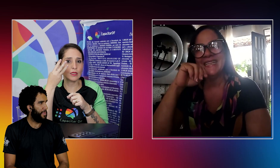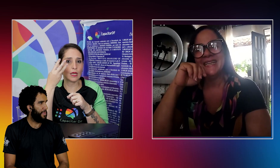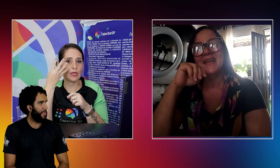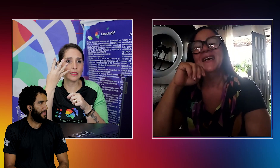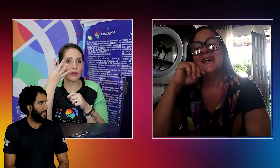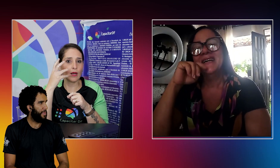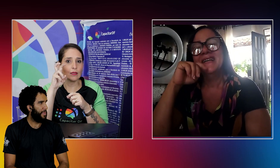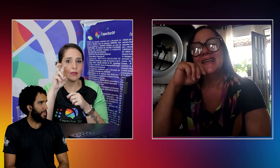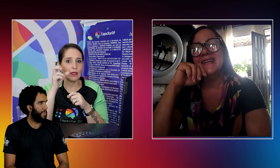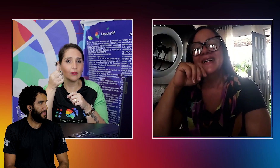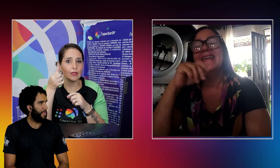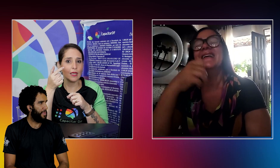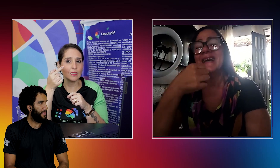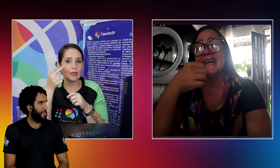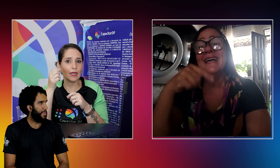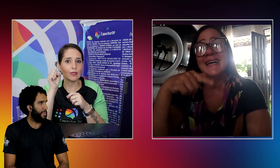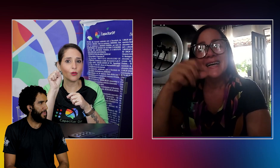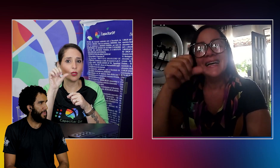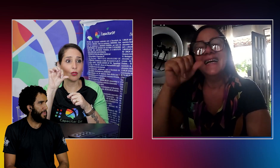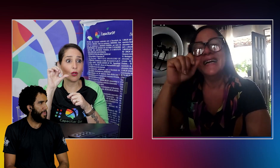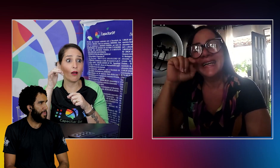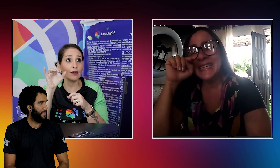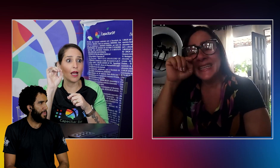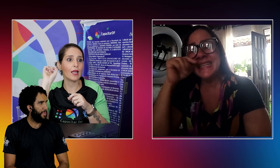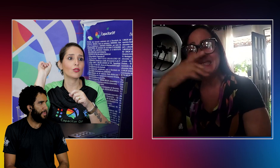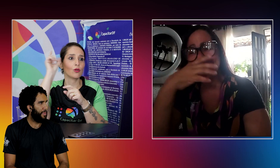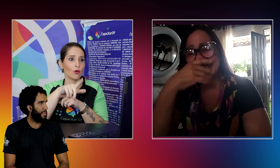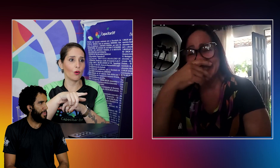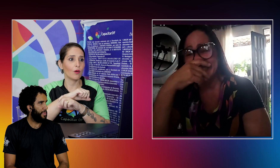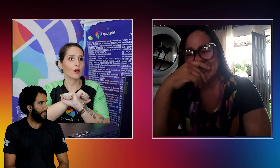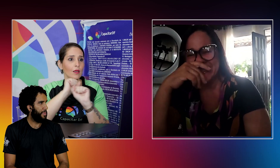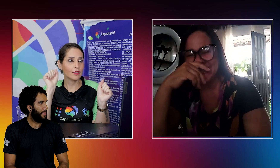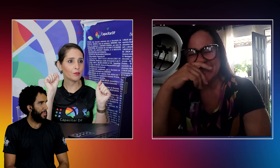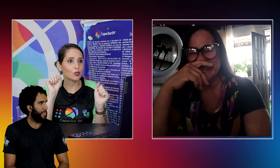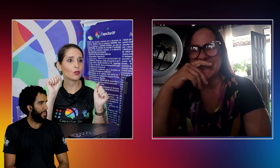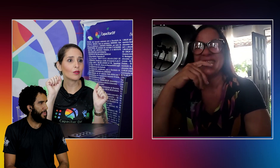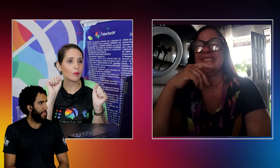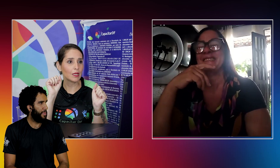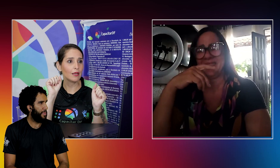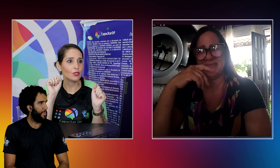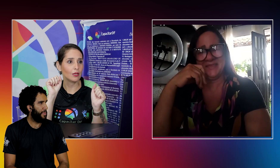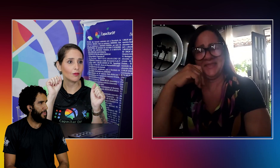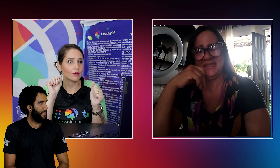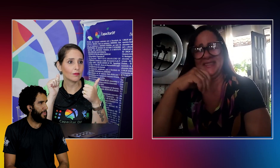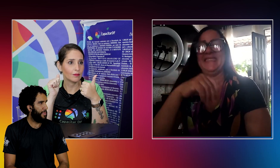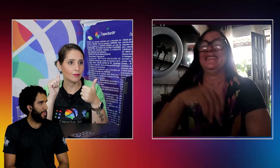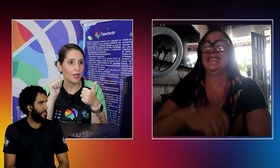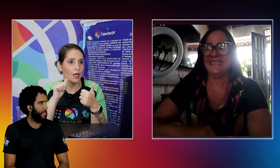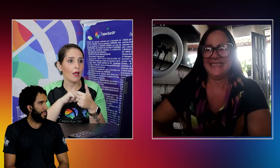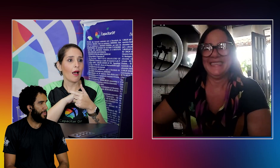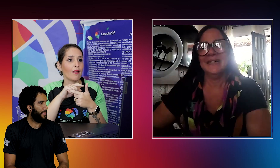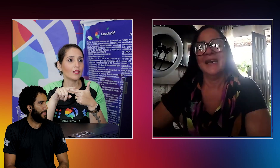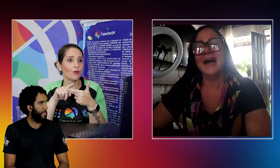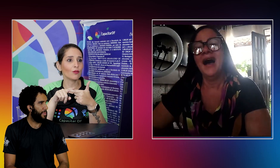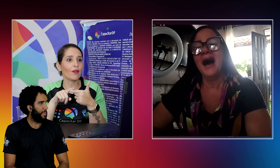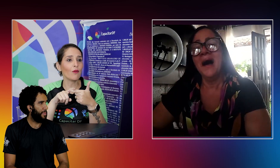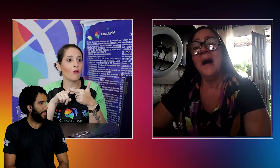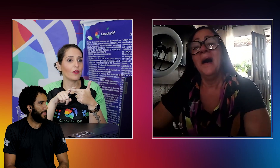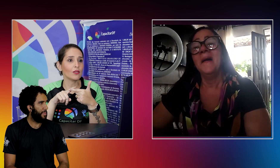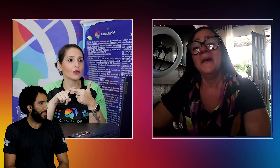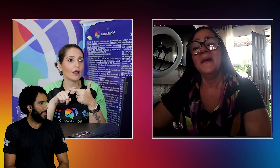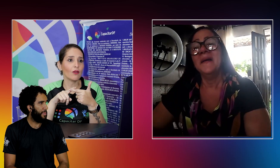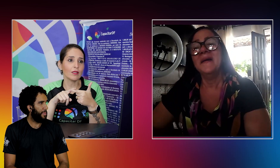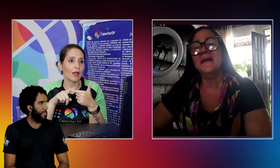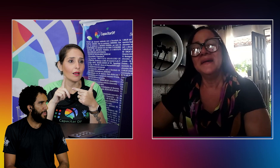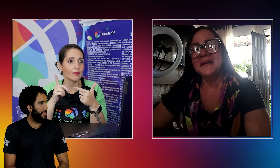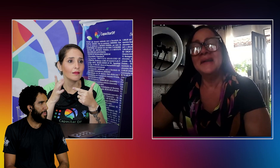2, 3, 4, 5, 6, 7, 8, 9, 10. Jogou. Explodiu no tempo certinho. Aí, segundo veio o